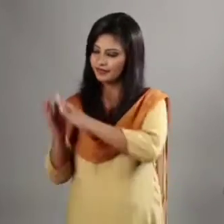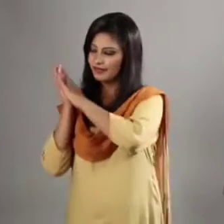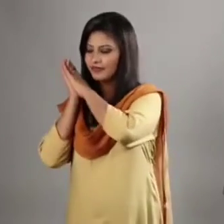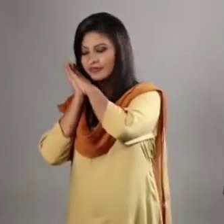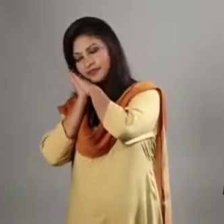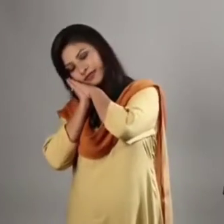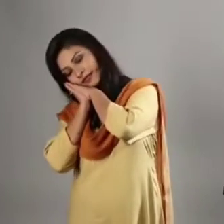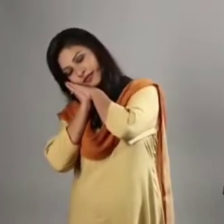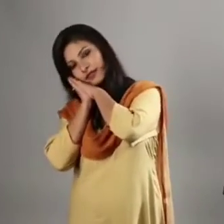सोने का कमरा.